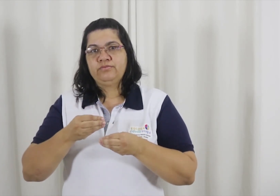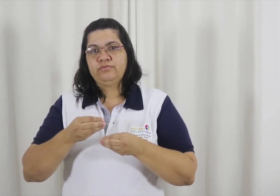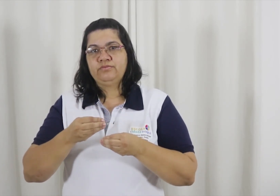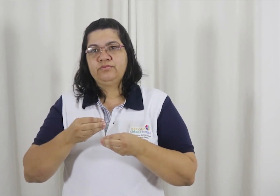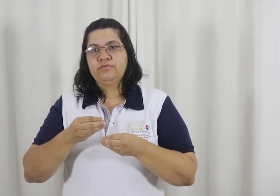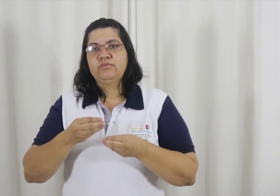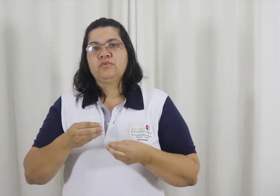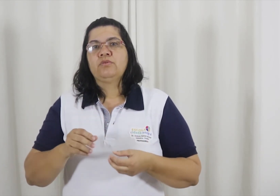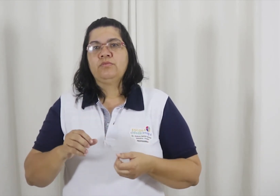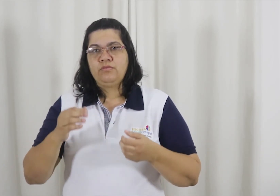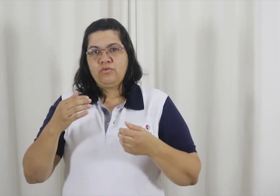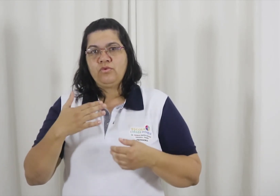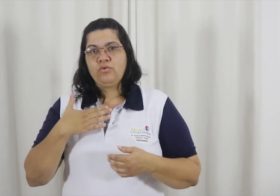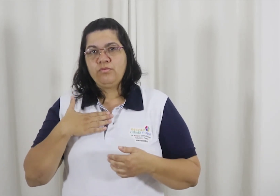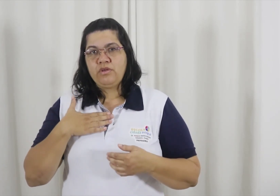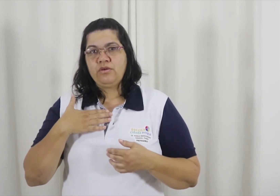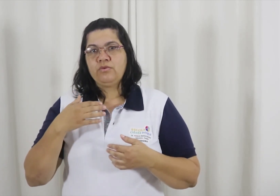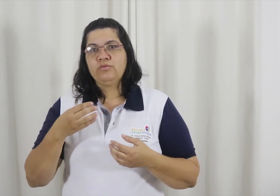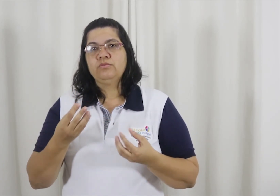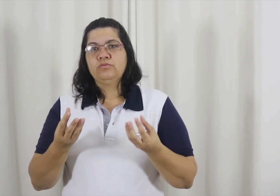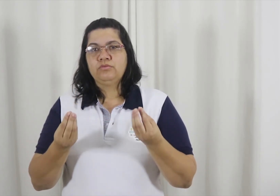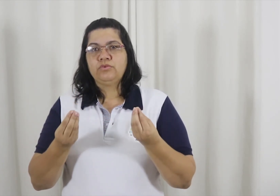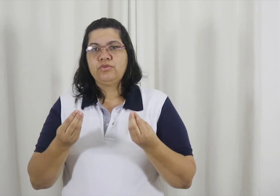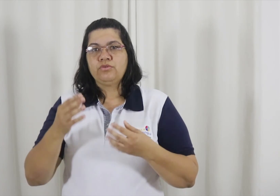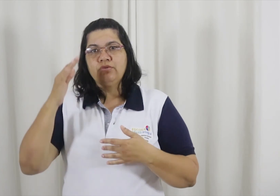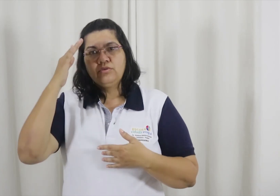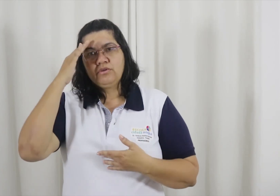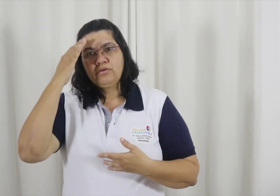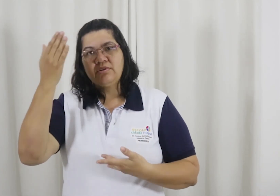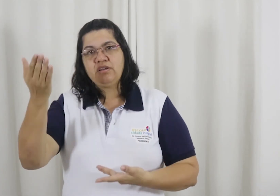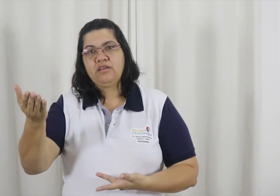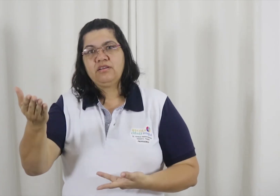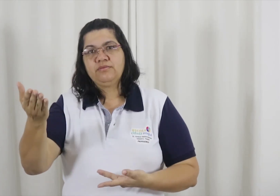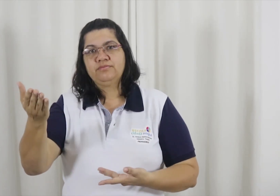Integral. O meu muito obrigada.